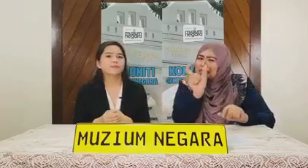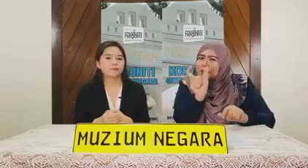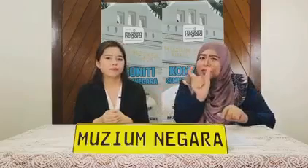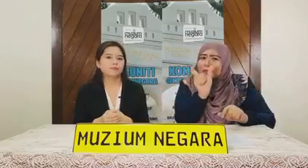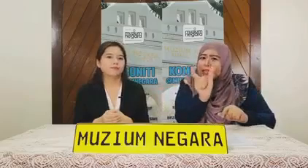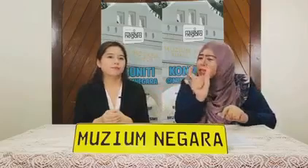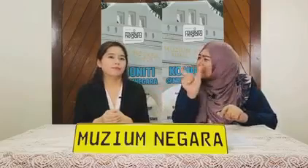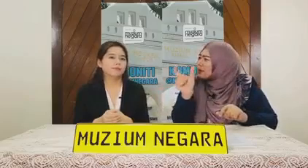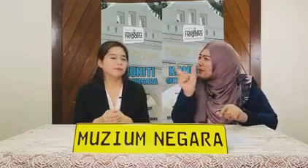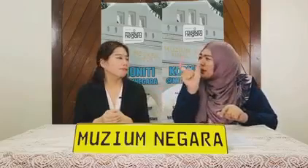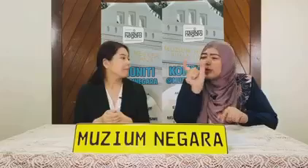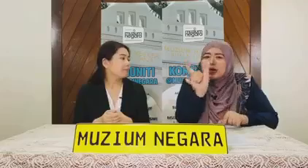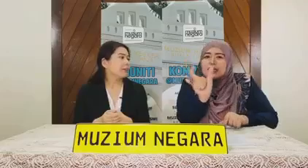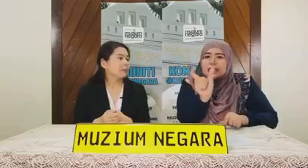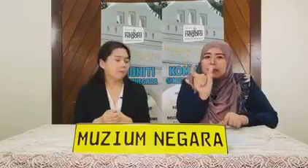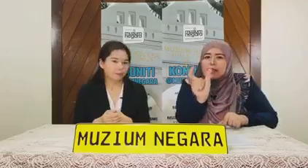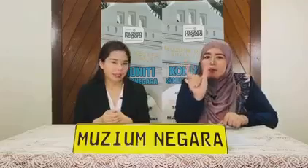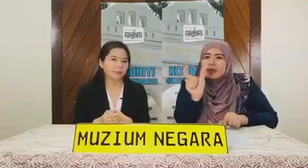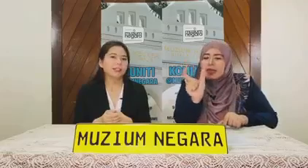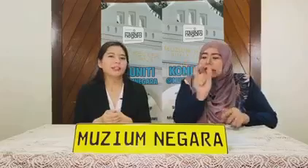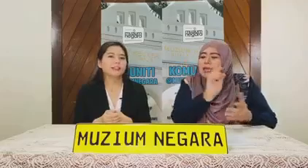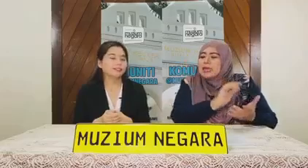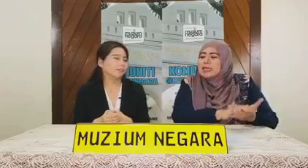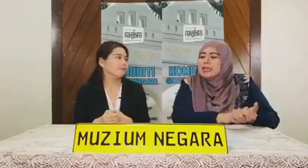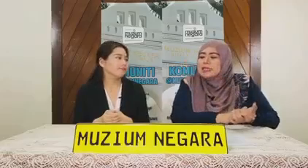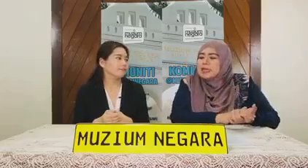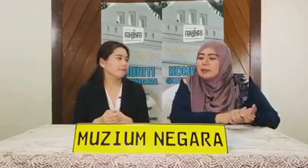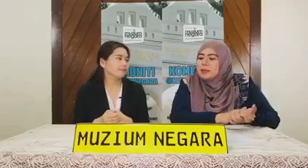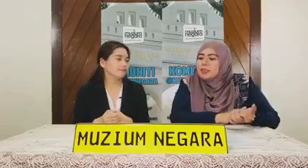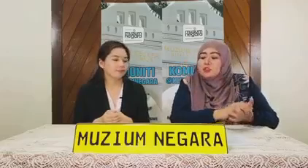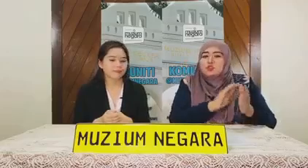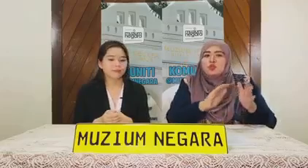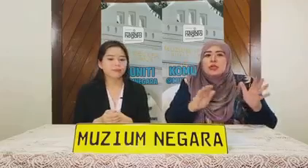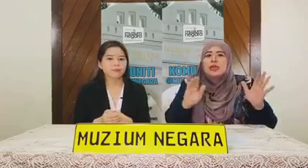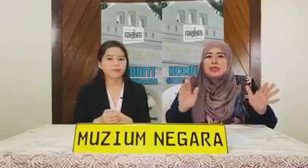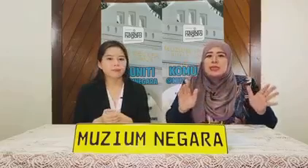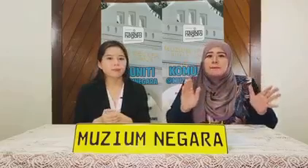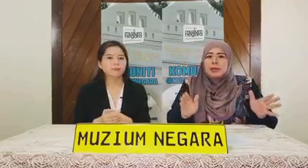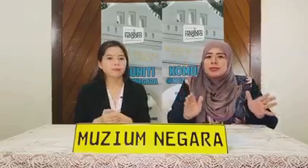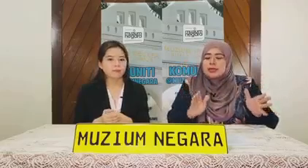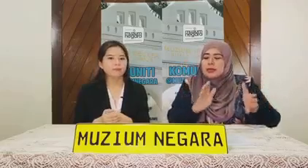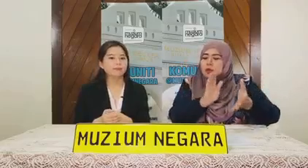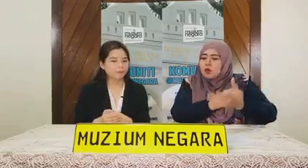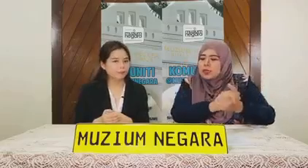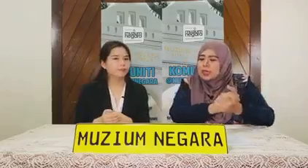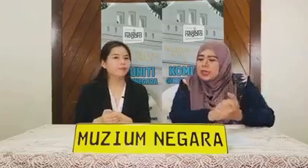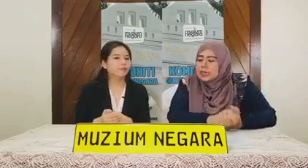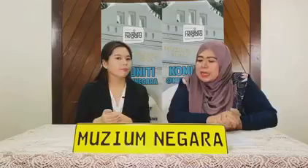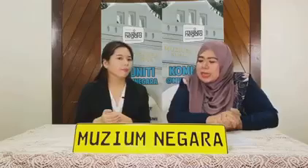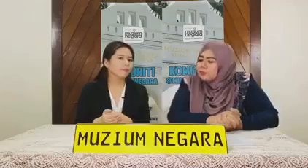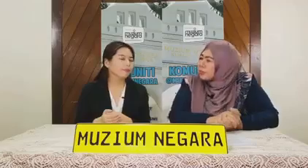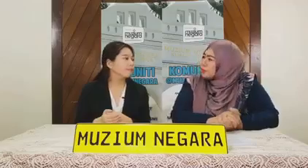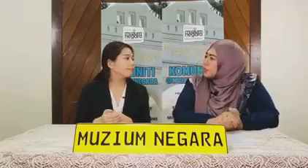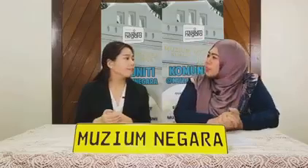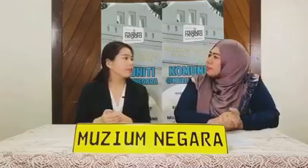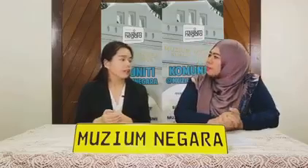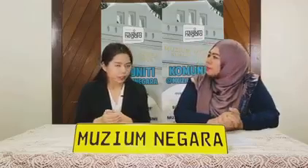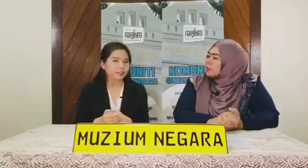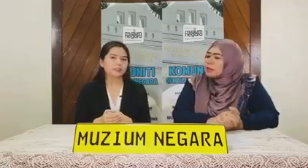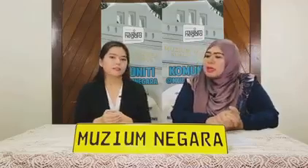belajar perkataan yang agak pendek-pendek. Kali ini kita akan belajar susunan ayat yang panjang. Okey, Kak Ifa dah bersedia? Yes. Kak